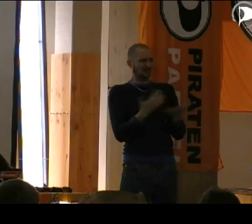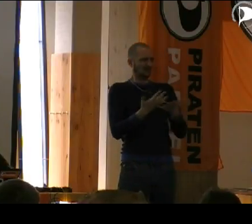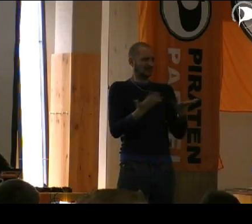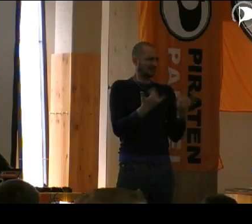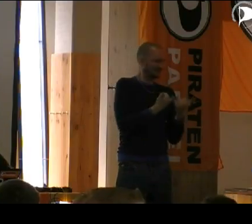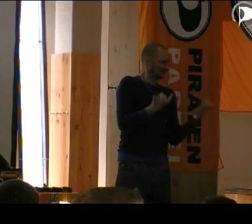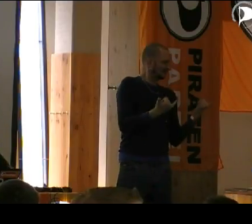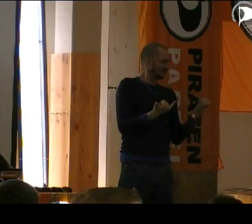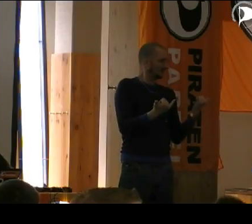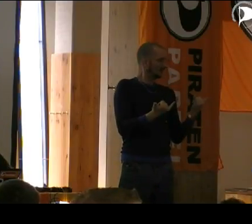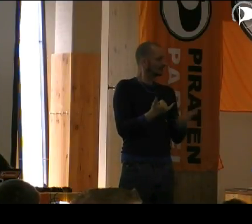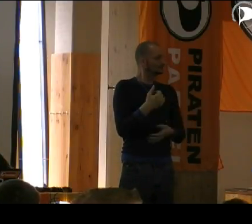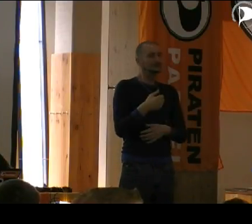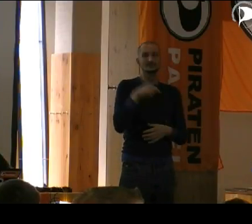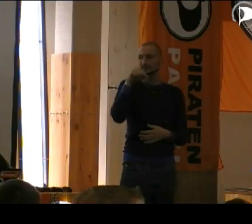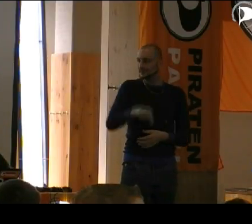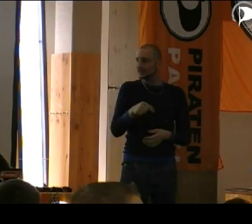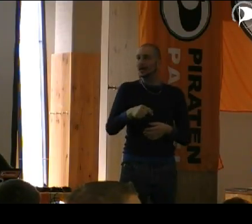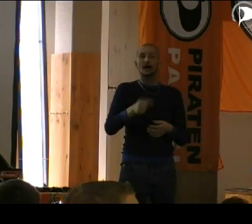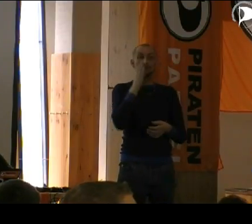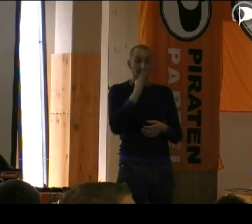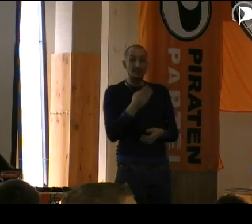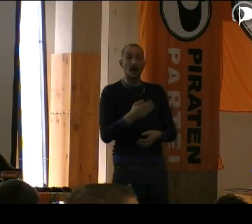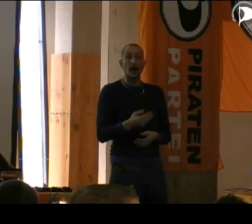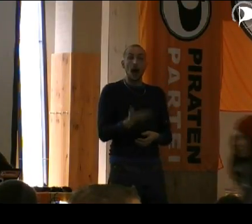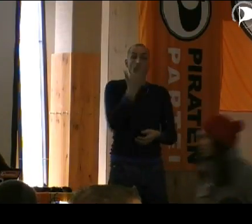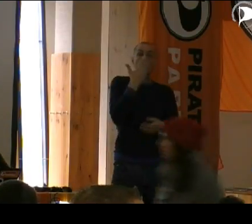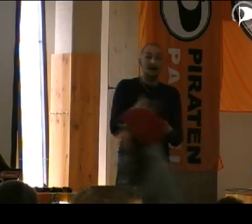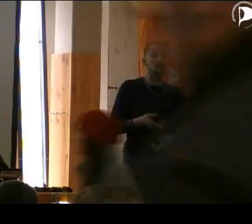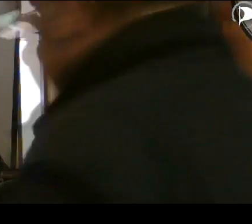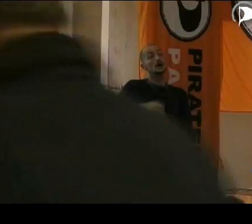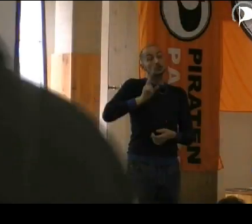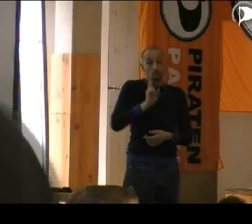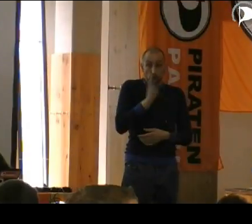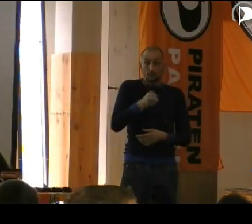im zeitungsmarkt einfach sofort ein